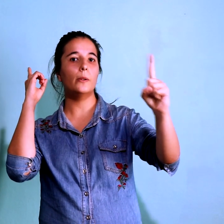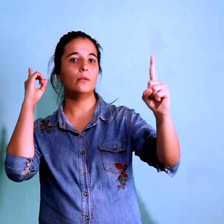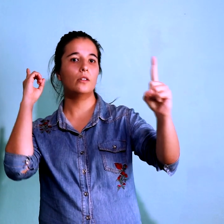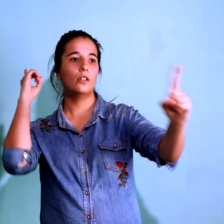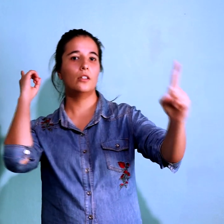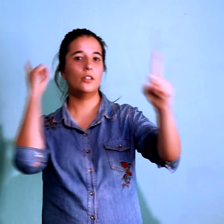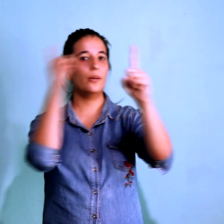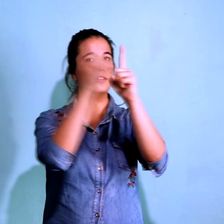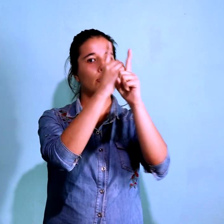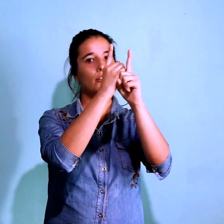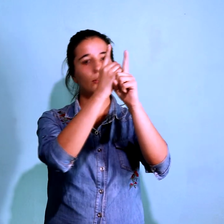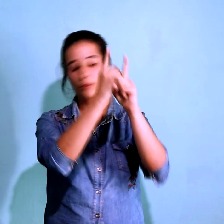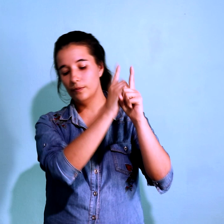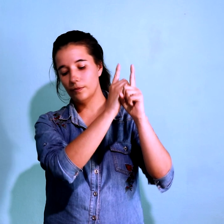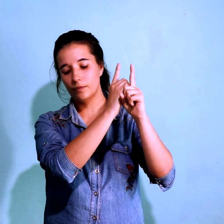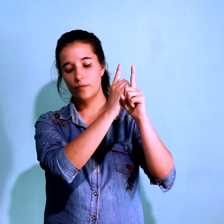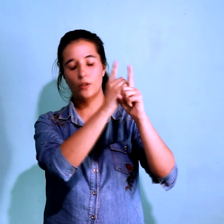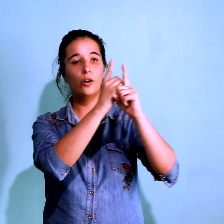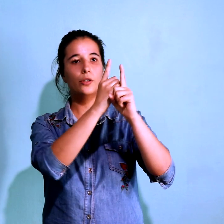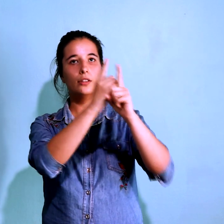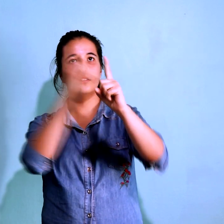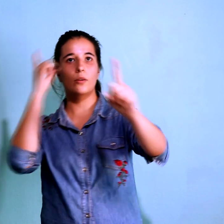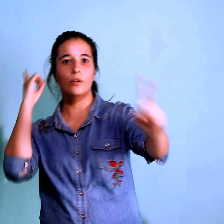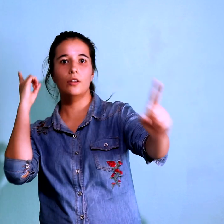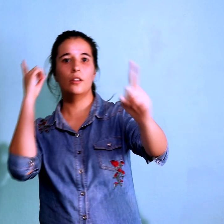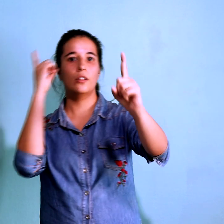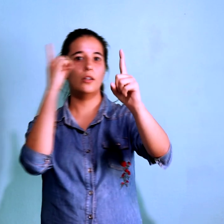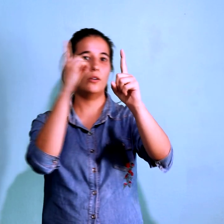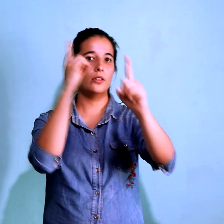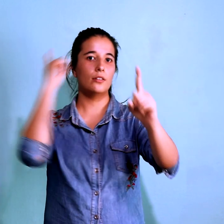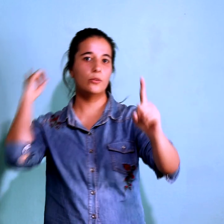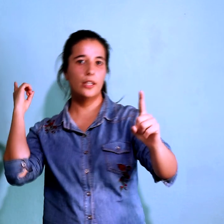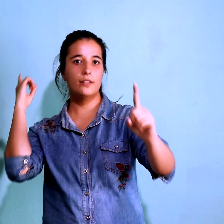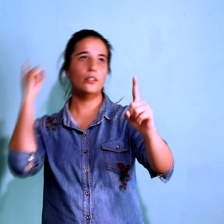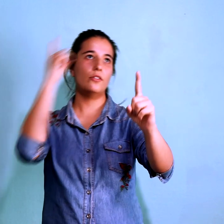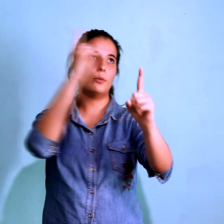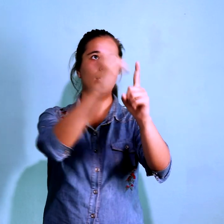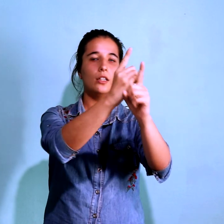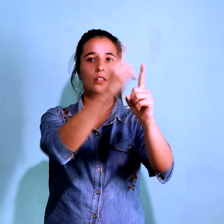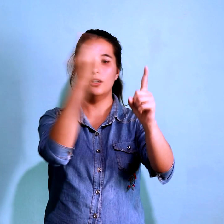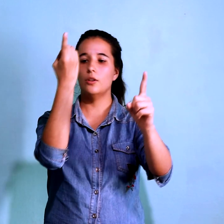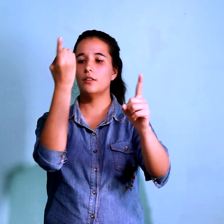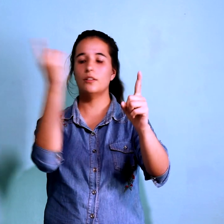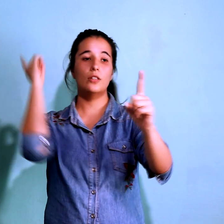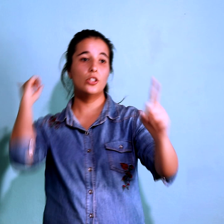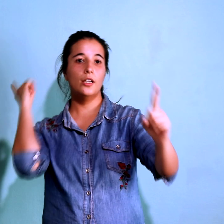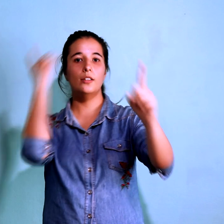mão. Então essa é a direção. Qual é a orientação? A orientação dessa vai para lá. A orientação da direita